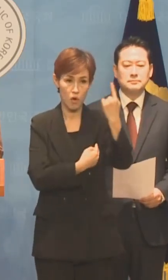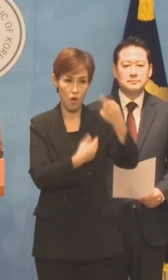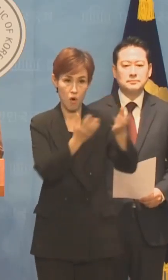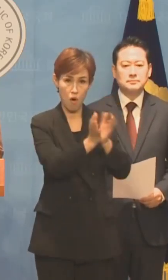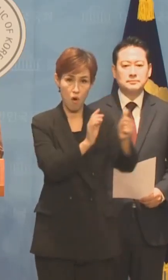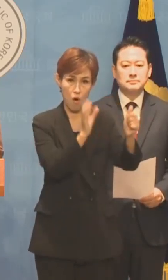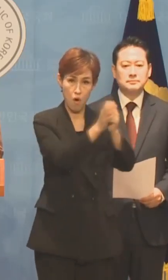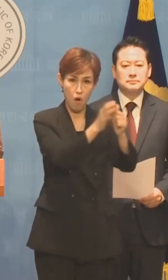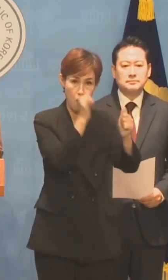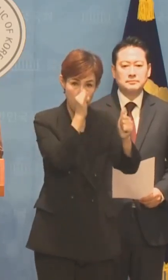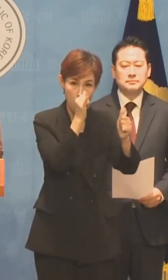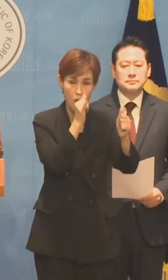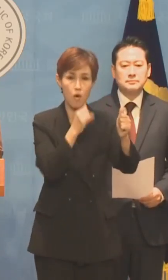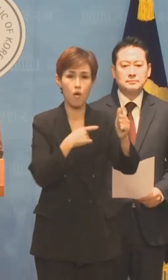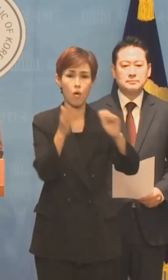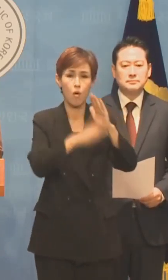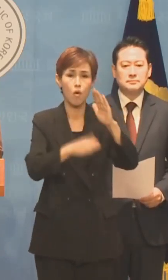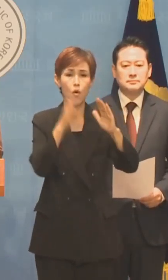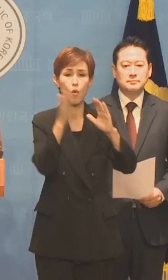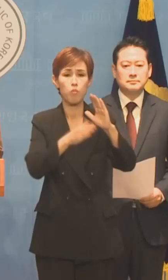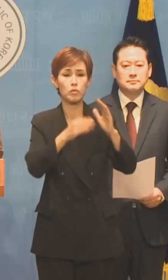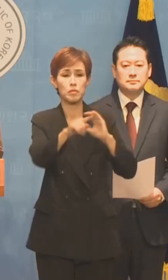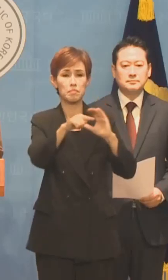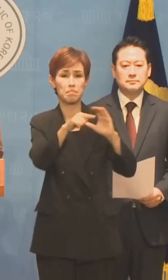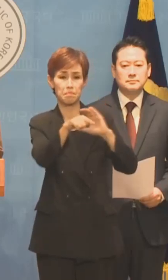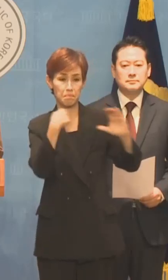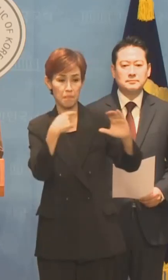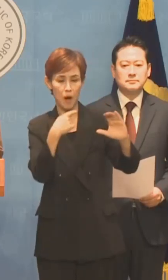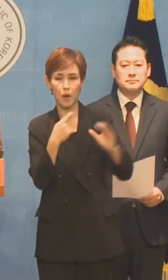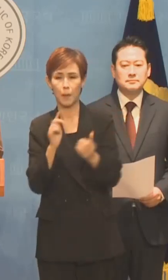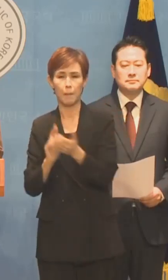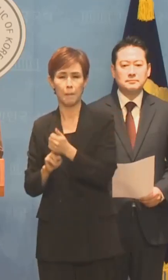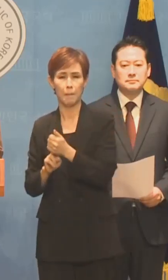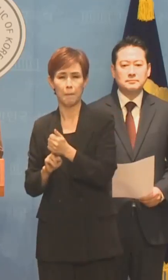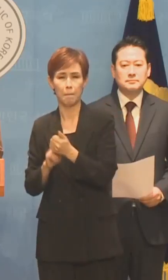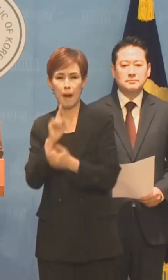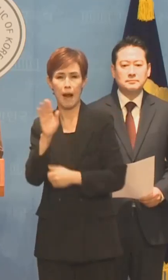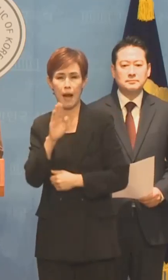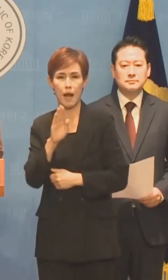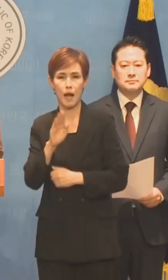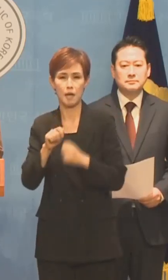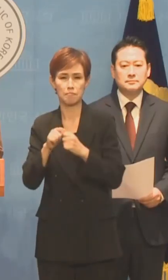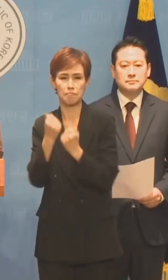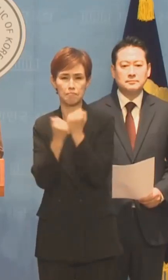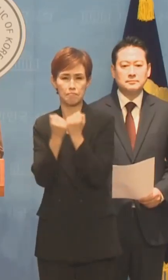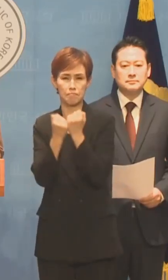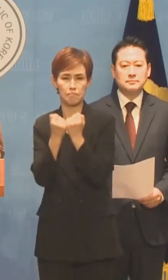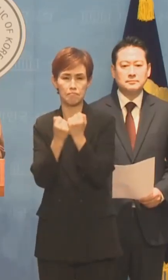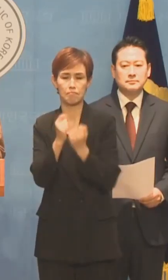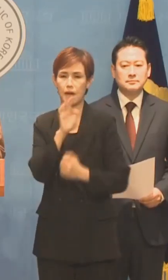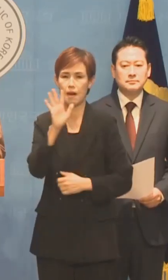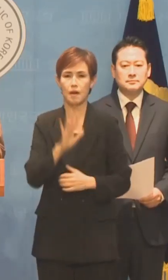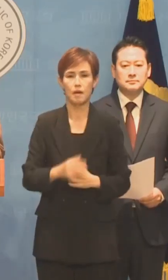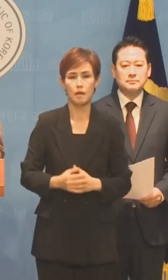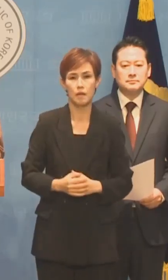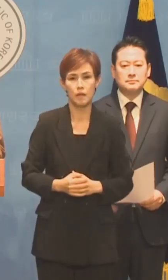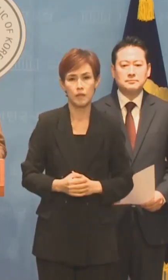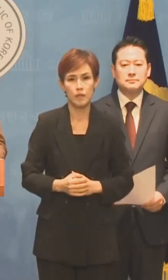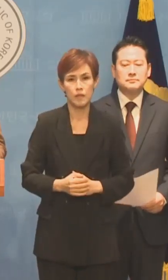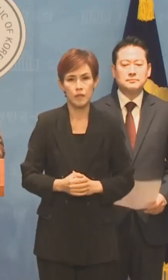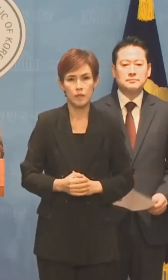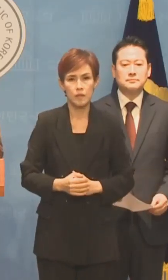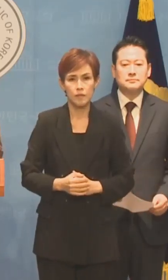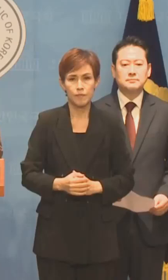수차례 구두와 정식 공문으로 회신한 것에 대해서는 숨기며 구체적 해명을 회피하고만 있습니다.